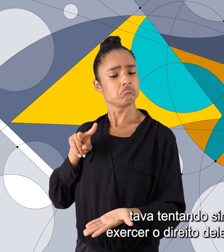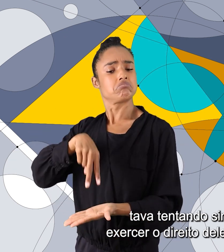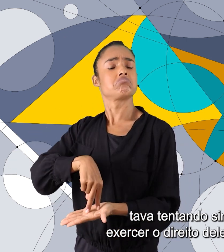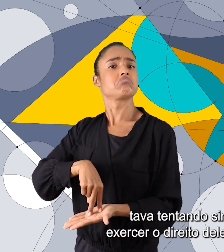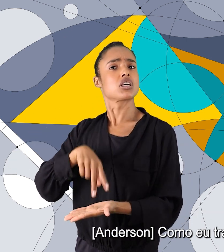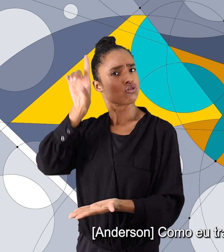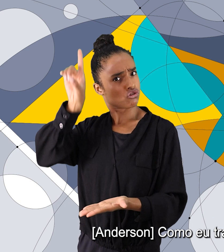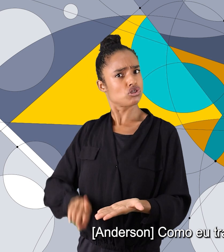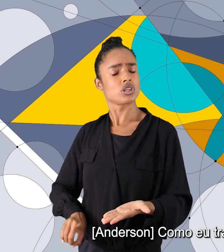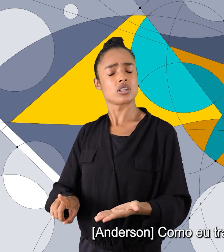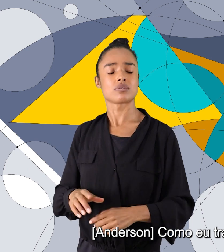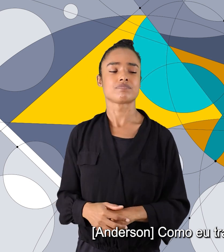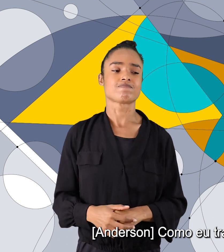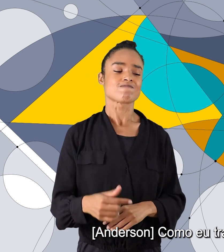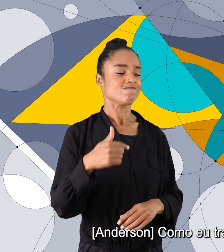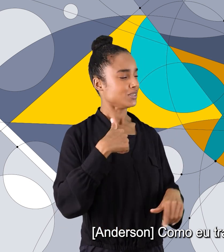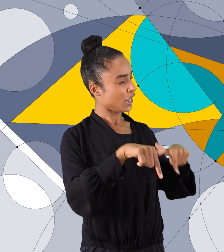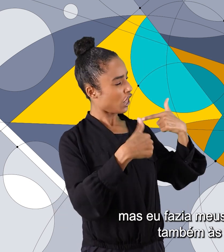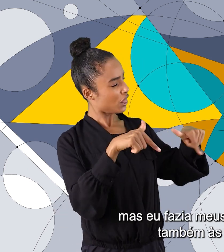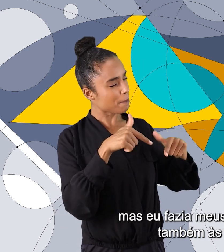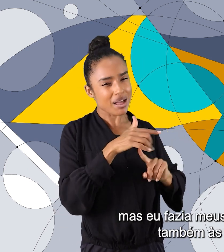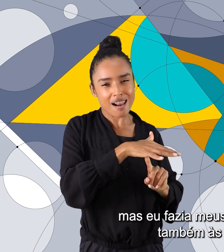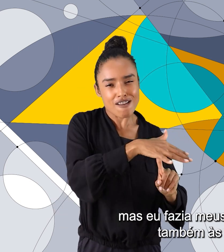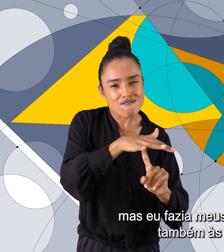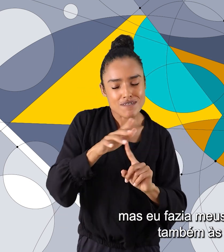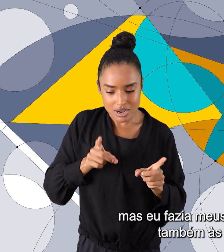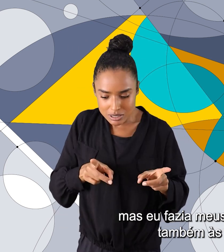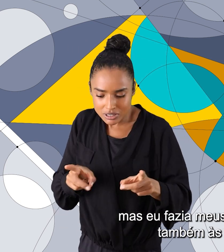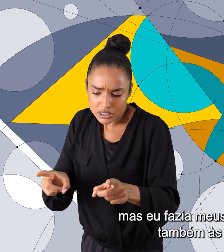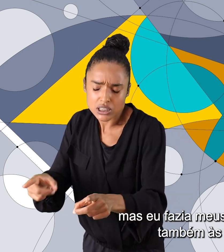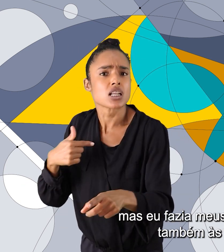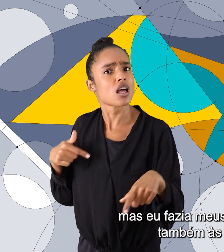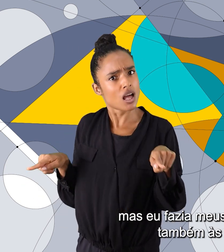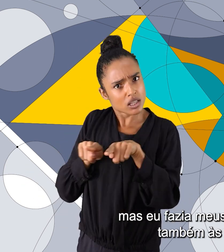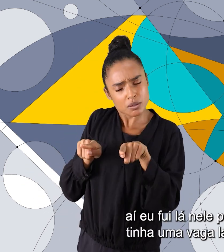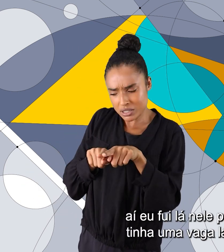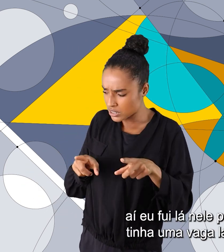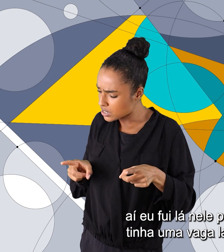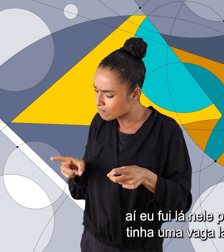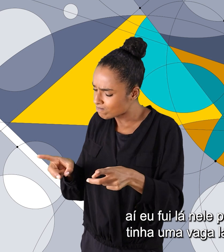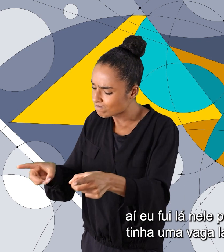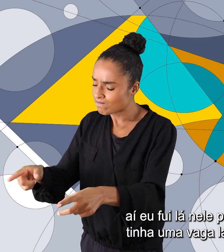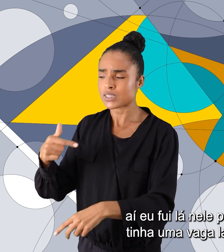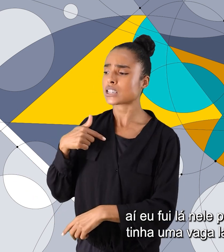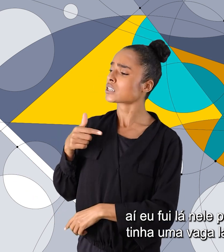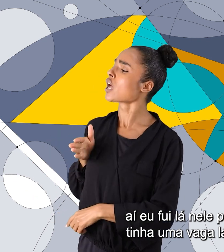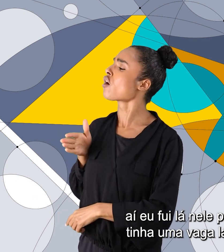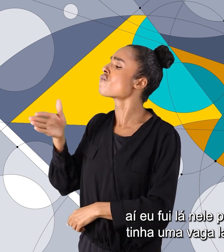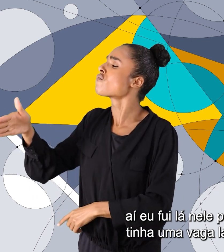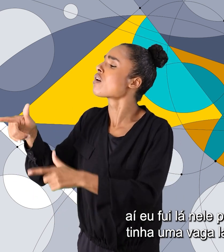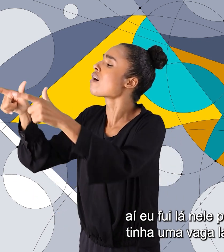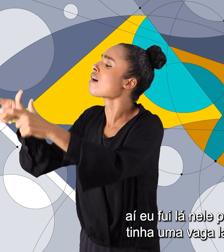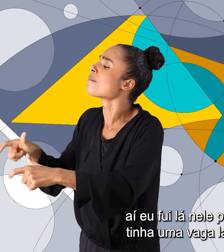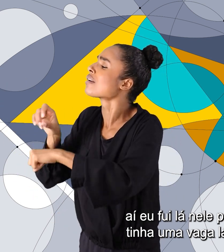cidadão. Como eu trabalho diferente, mas eu fazia meus biscates também, às vezes. Eu fui lá nele pra ver se ele tinha